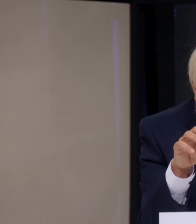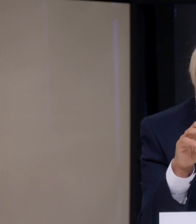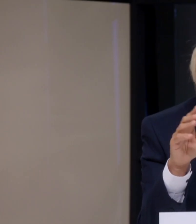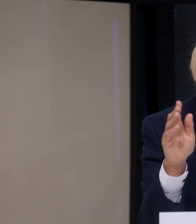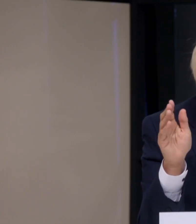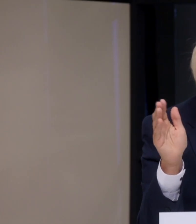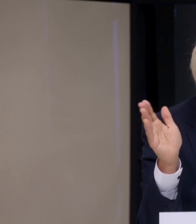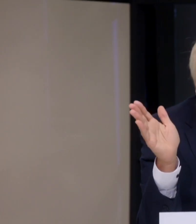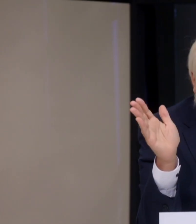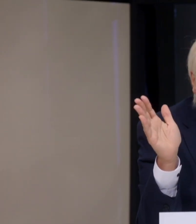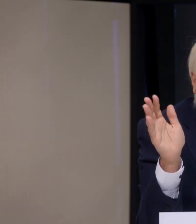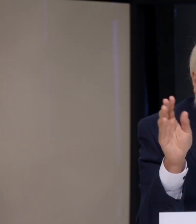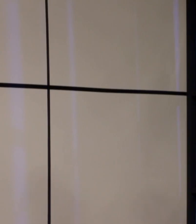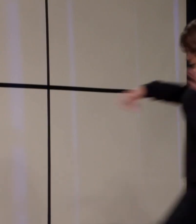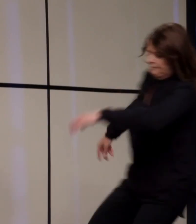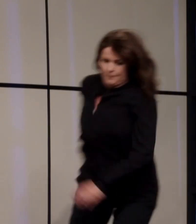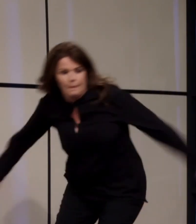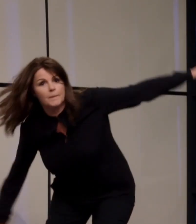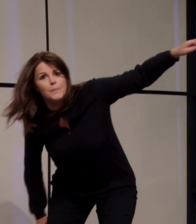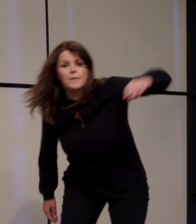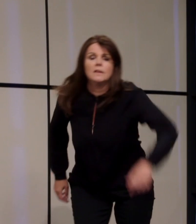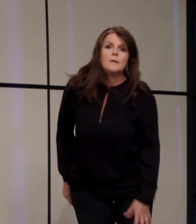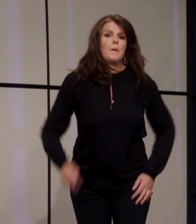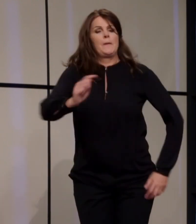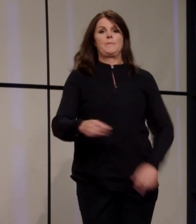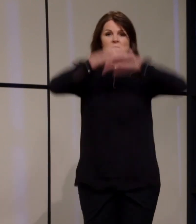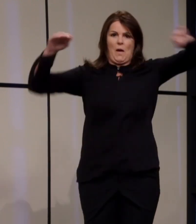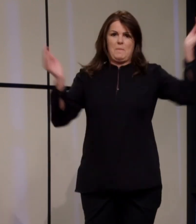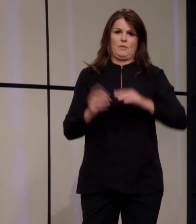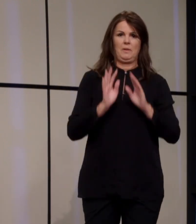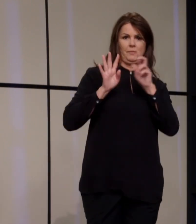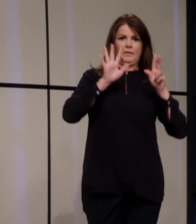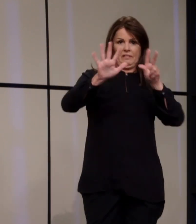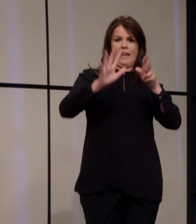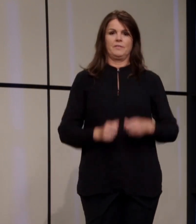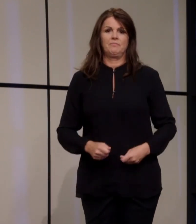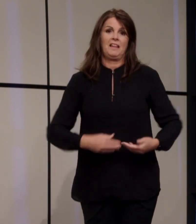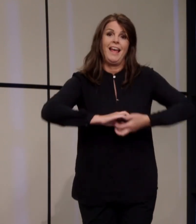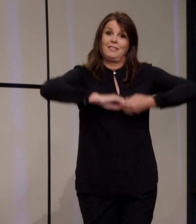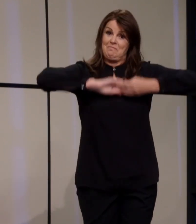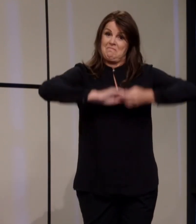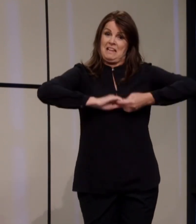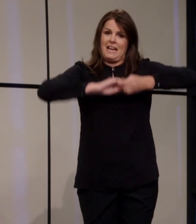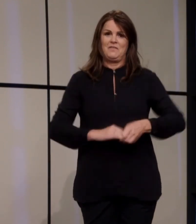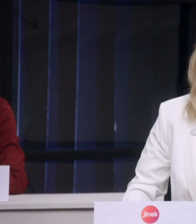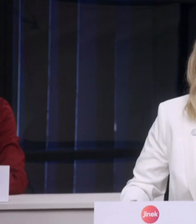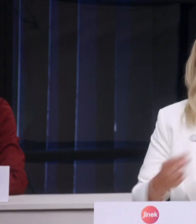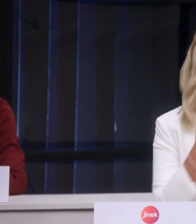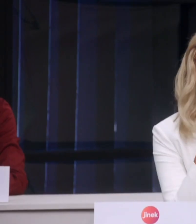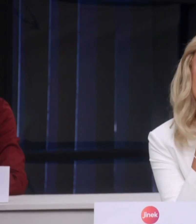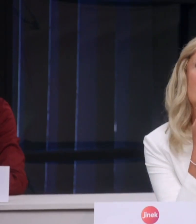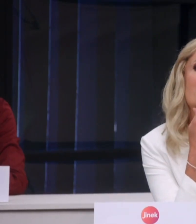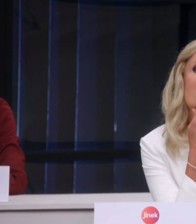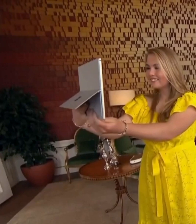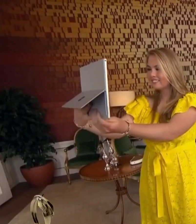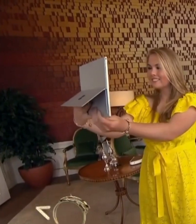Ja, daar zijn we nog niet. We gaan eerst naar fragment 7. Dat is de verjaardag van onze koning. Even kijken.